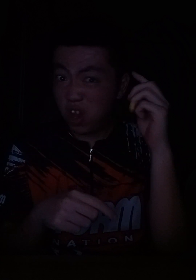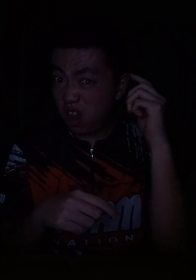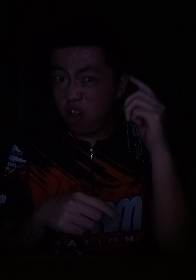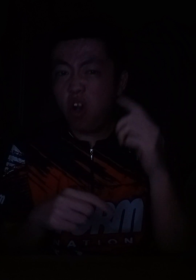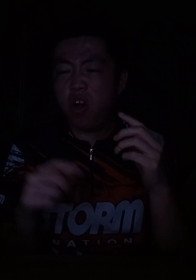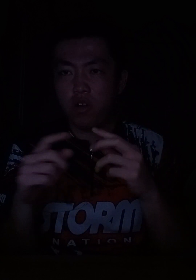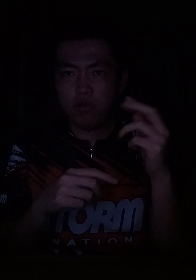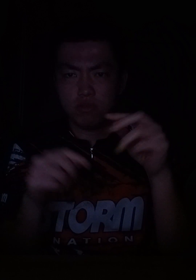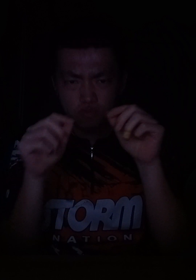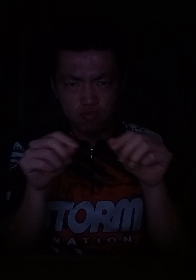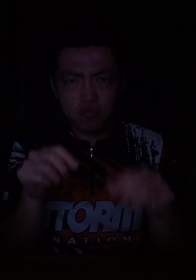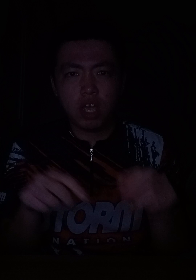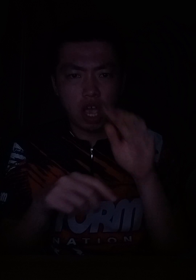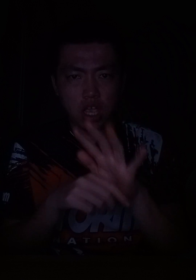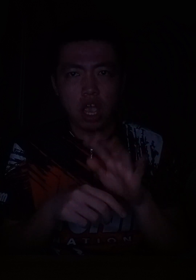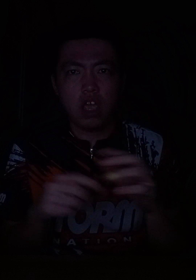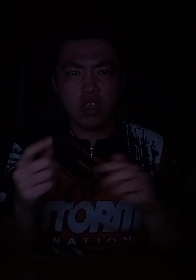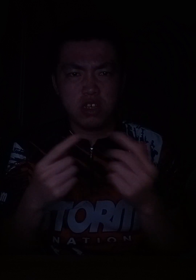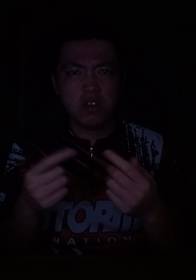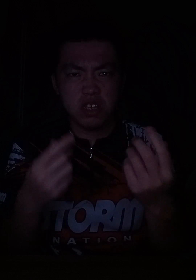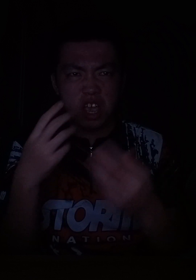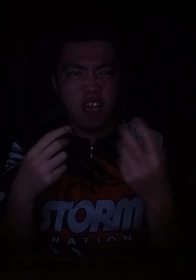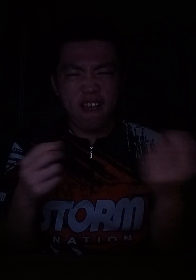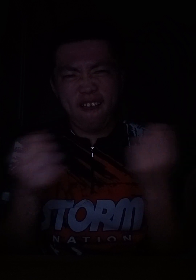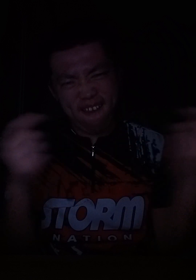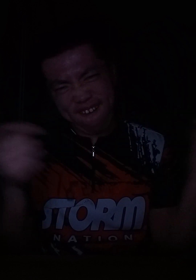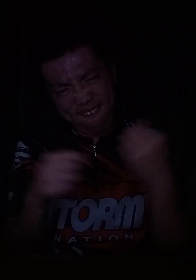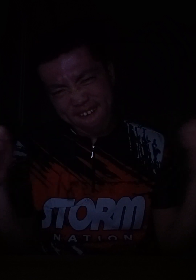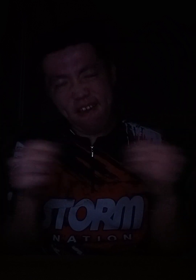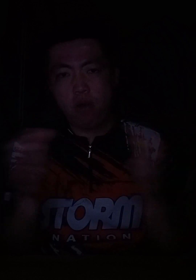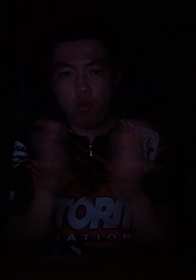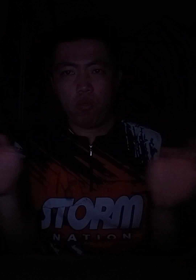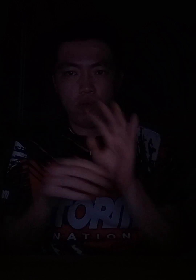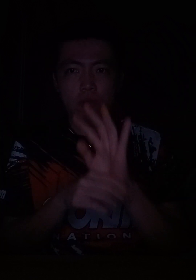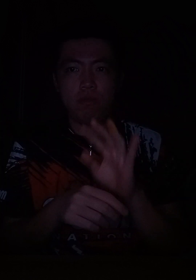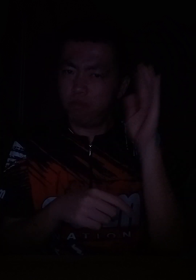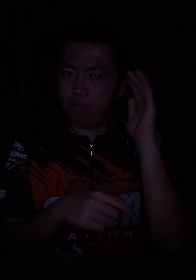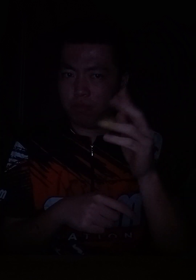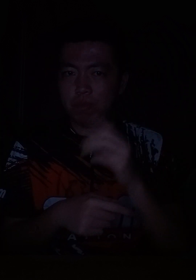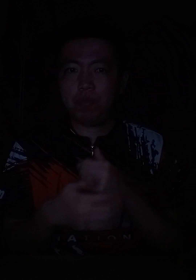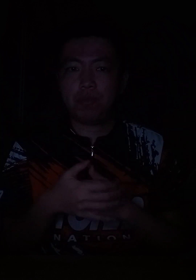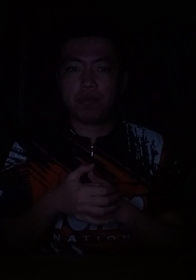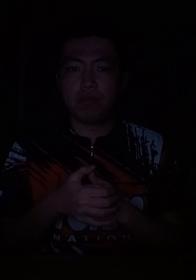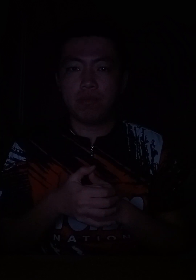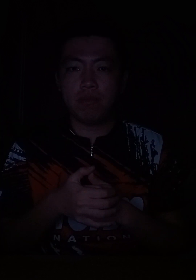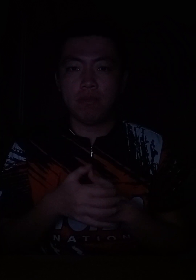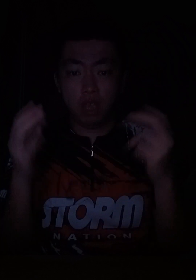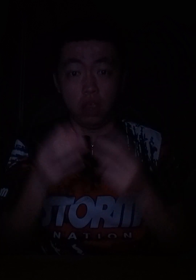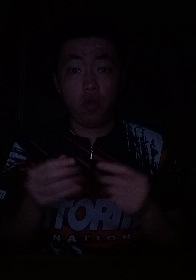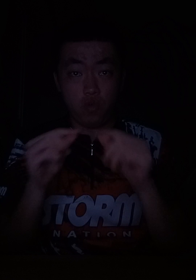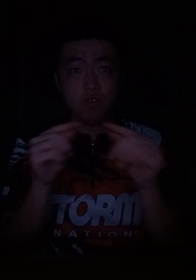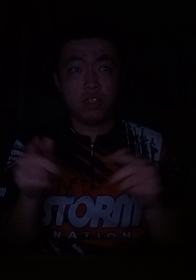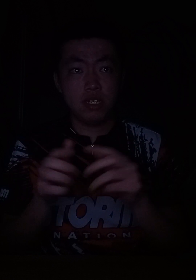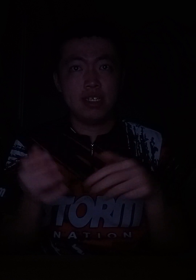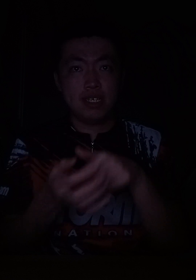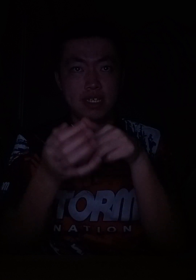크다며 줄여달라고 항의하자 격분에 난동을 부리기 시작한 것으로 파악됐습니다. 퇴근길 승객들을 가득 태운